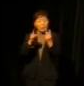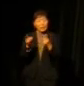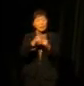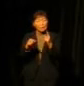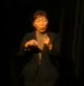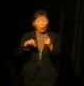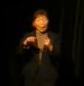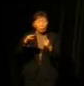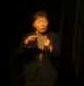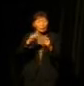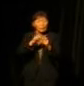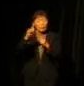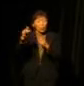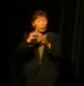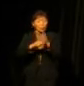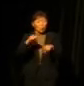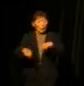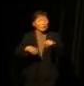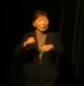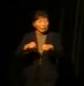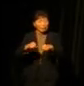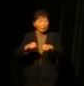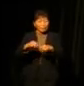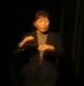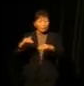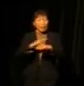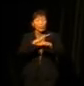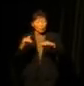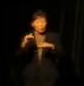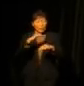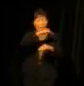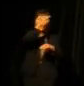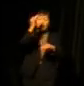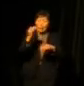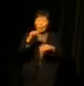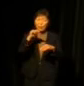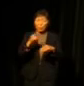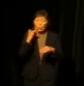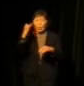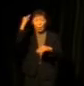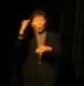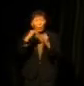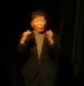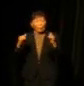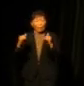あと海方面、山方面は定期バスでしたけど、これは運休でしたから、本社の送迎でした。